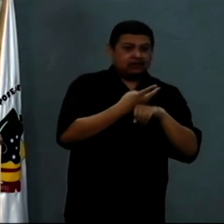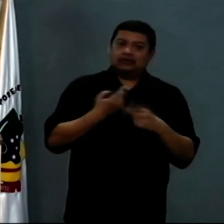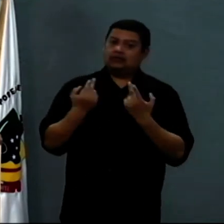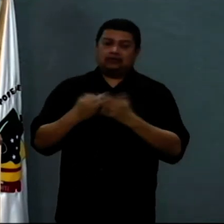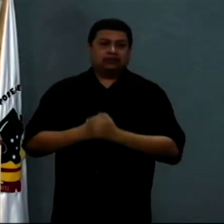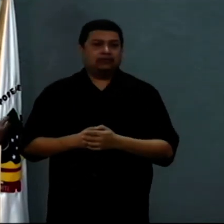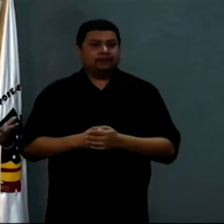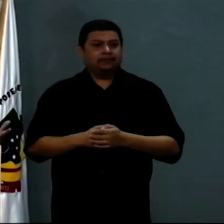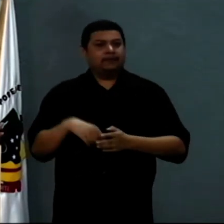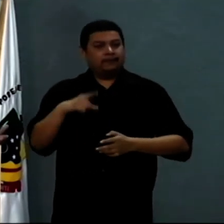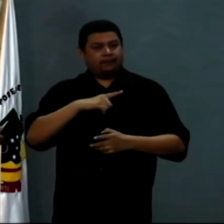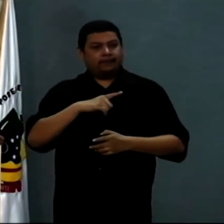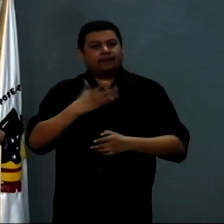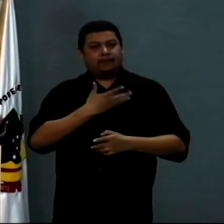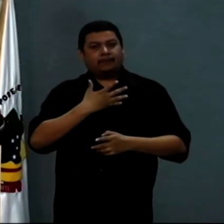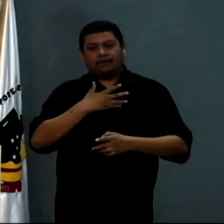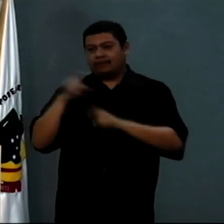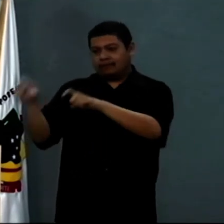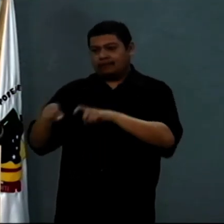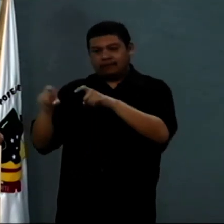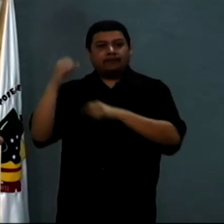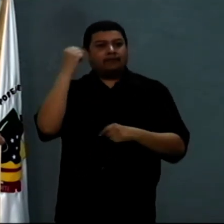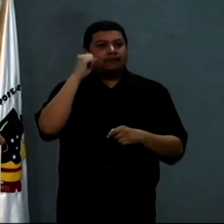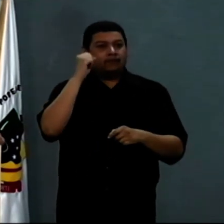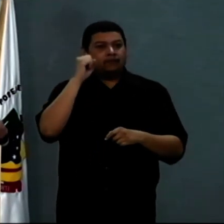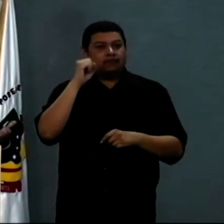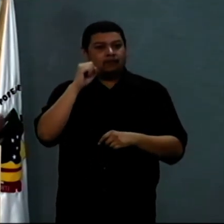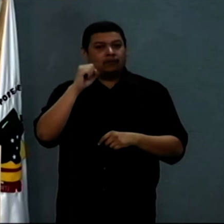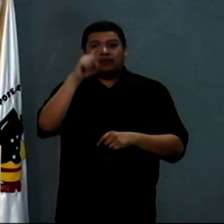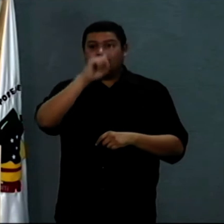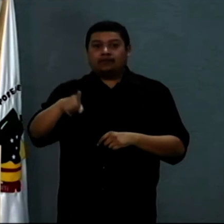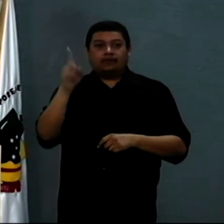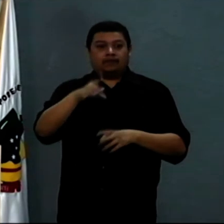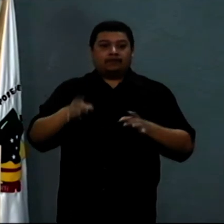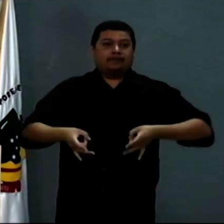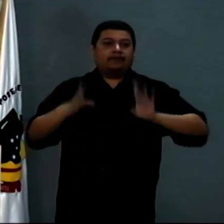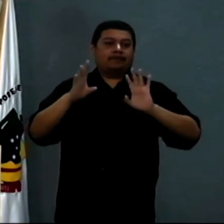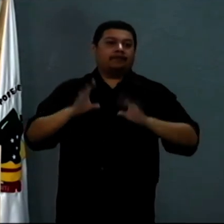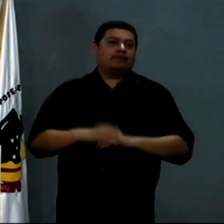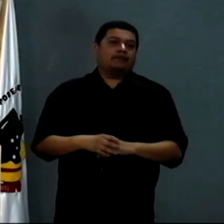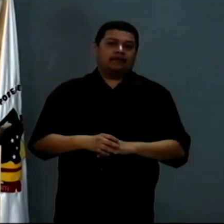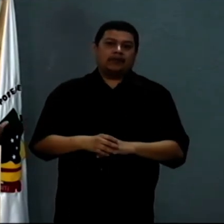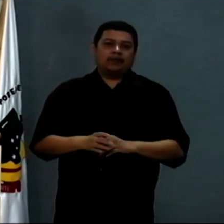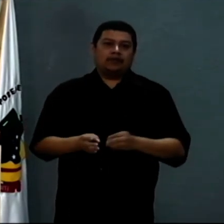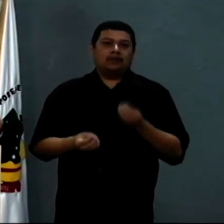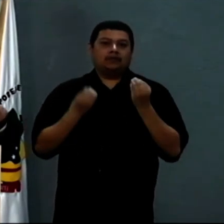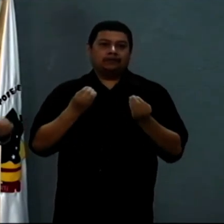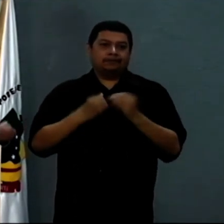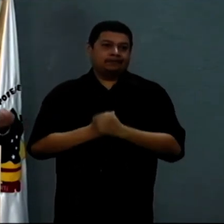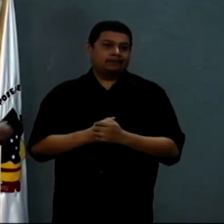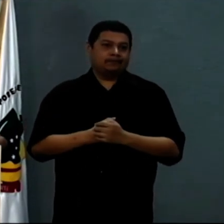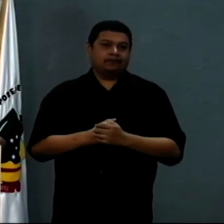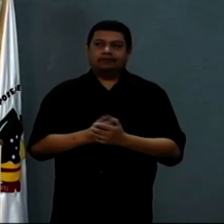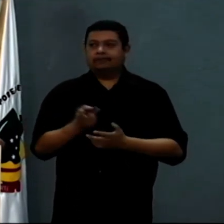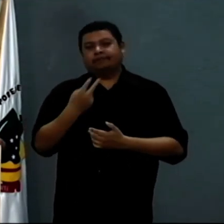aqui da linha 8, que fabrica doce, foi proibido vender os seus doces na feira. Meu Deus do céu! Isso